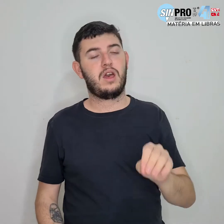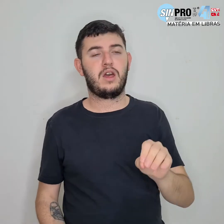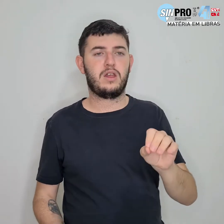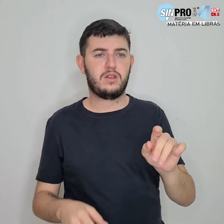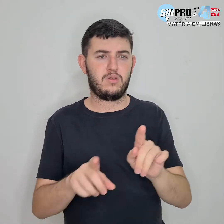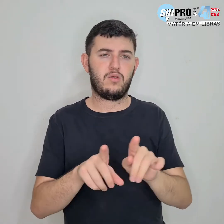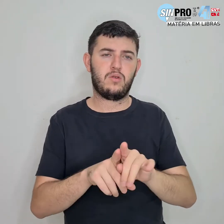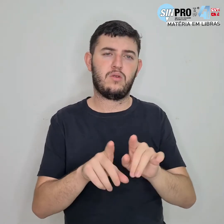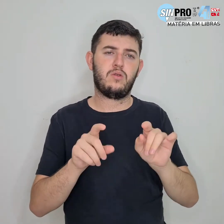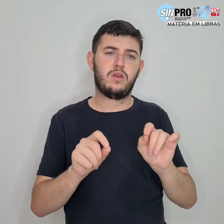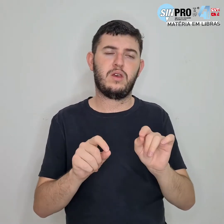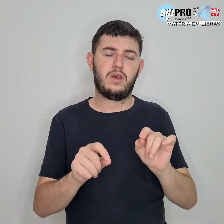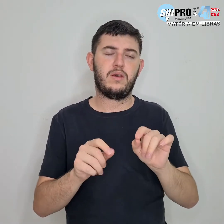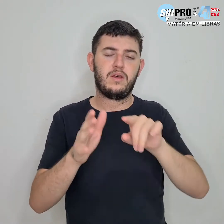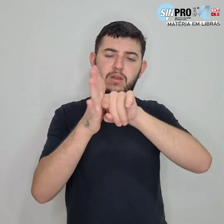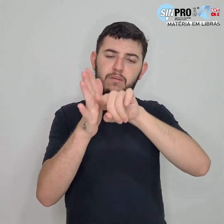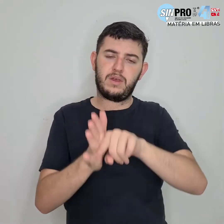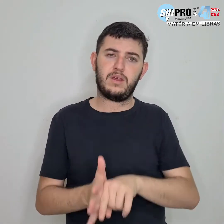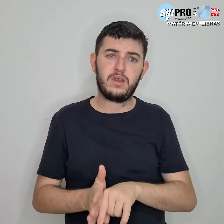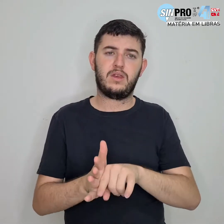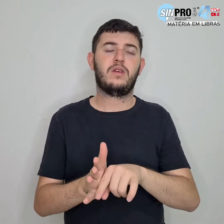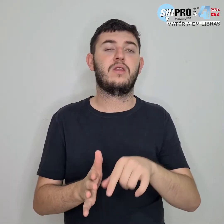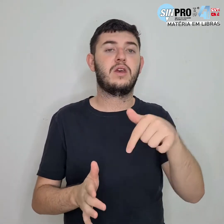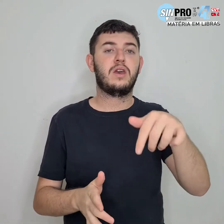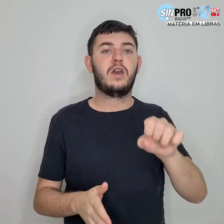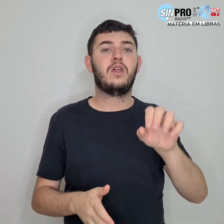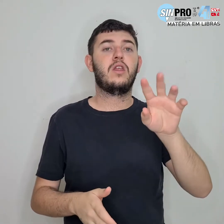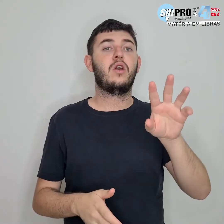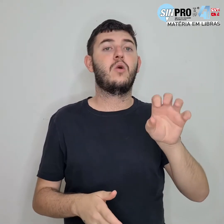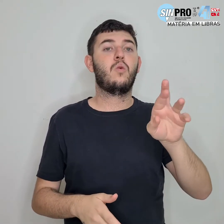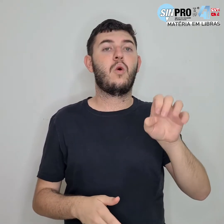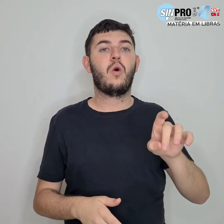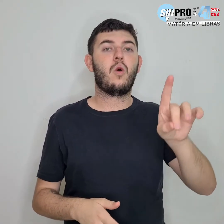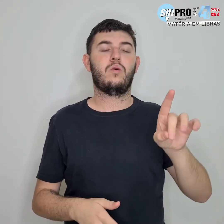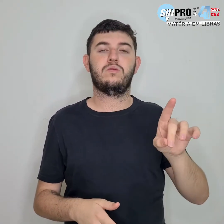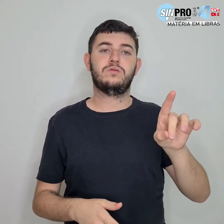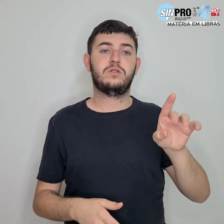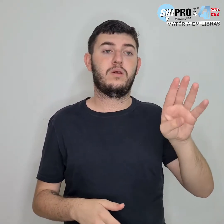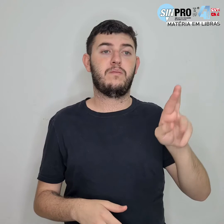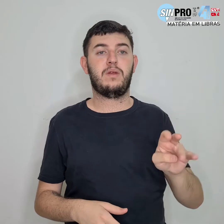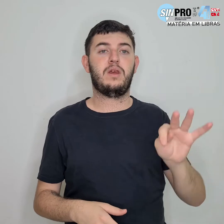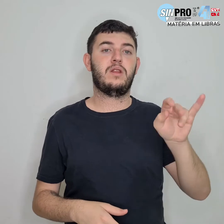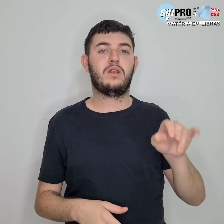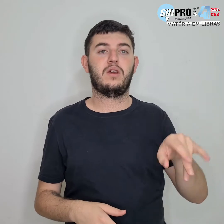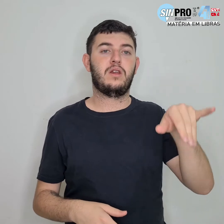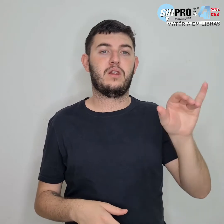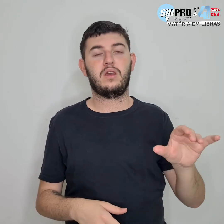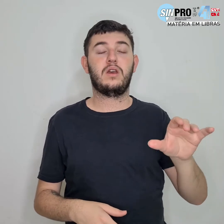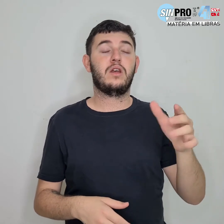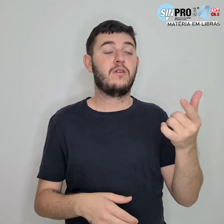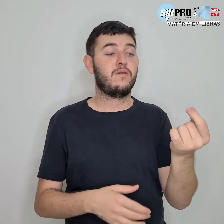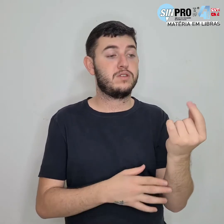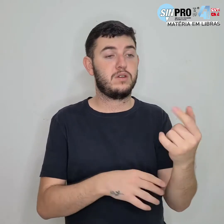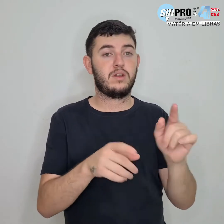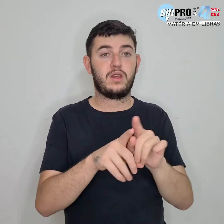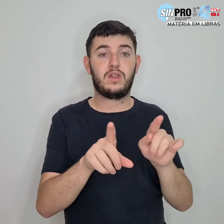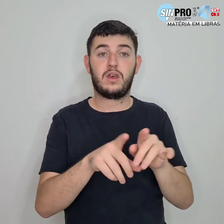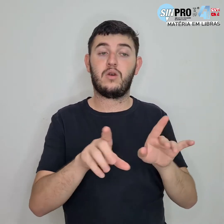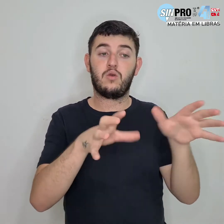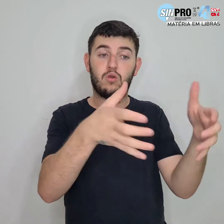University Ranking 2020 da consultoria britânica Quacquarelli Simons QS. Segundo a